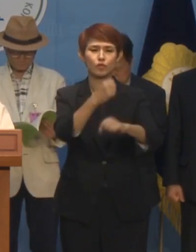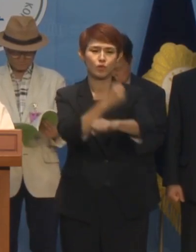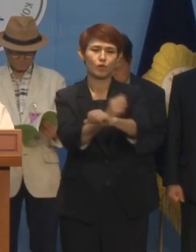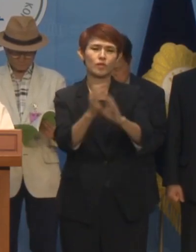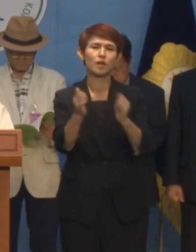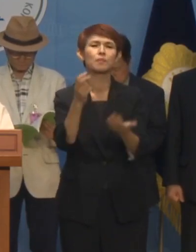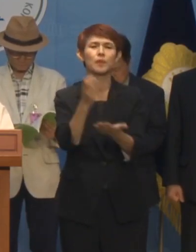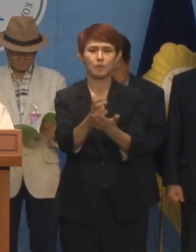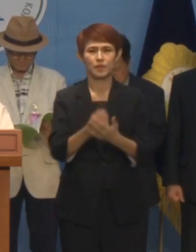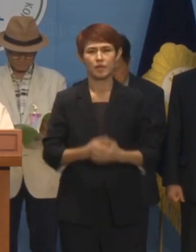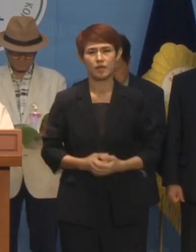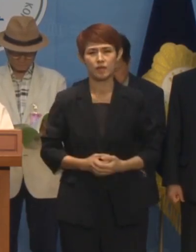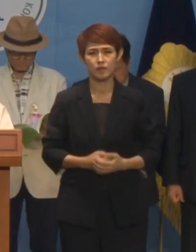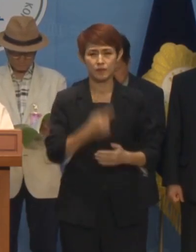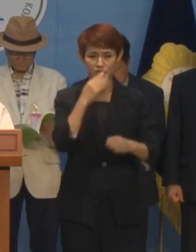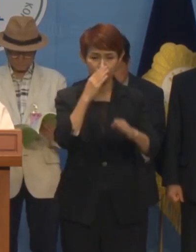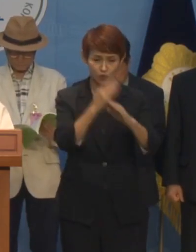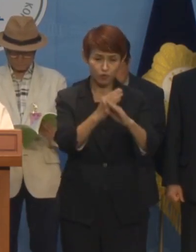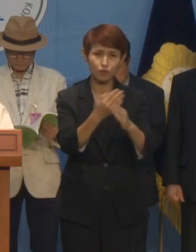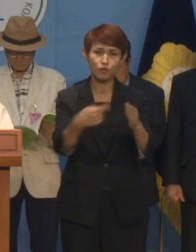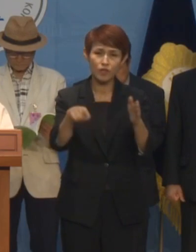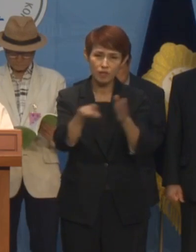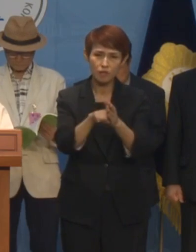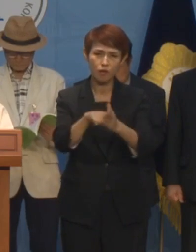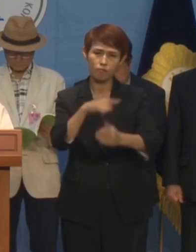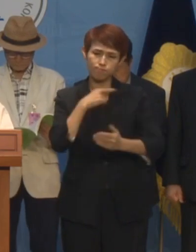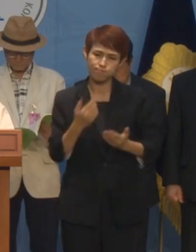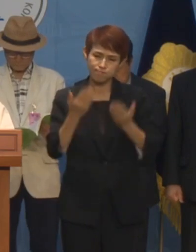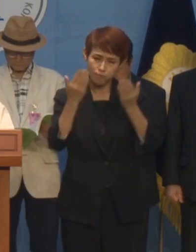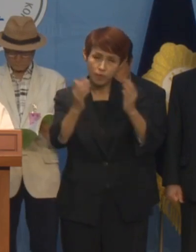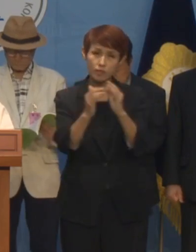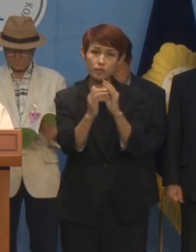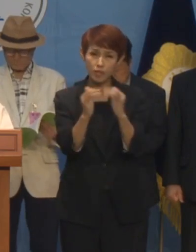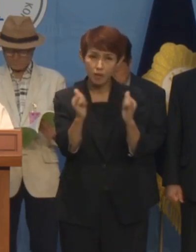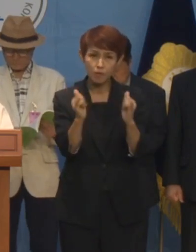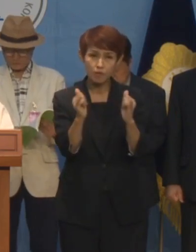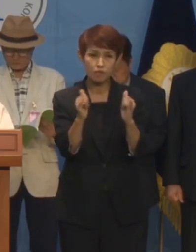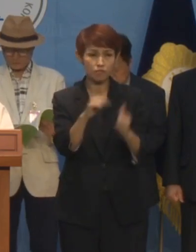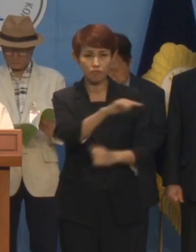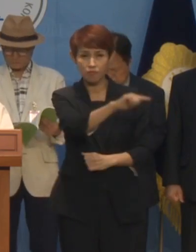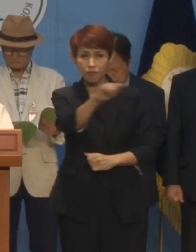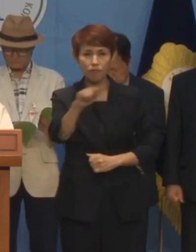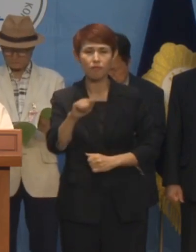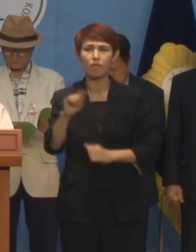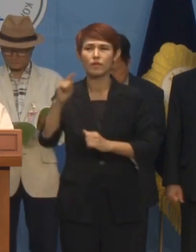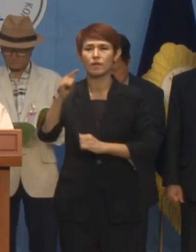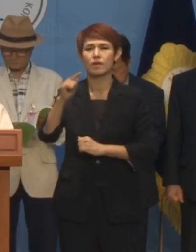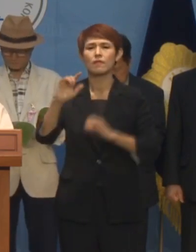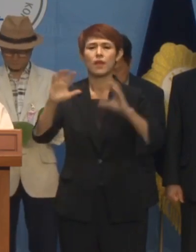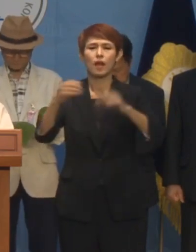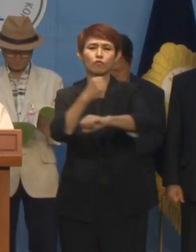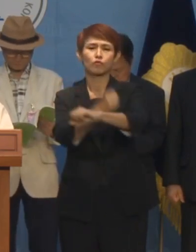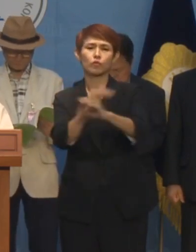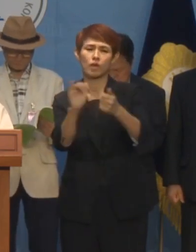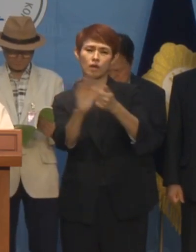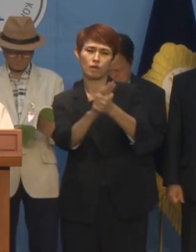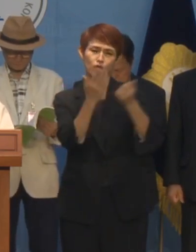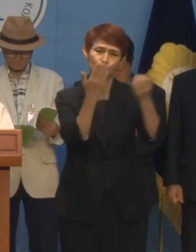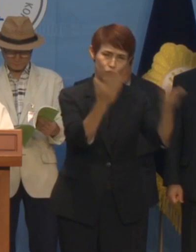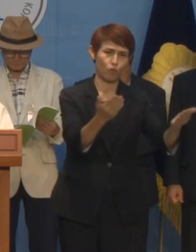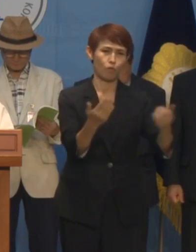민주유공자법이다. 민주화를 위해 희생하고 헌신한 사람들을 국가의 유공자로 대우하고